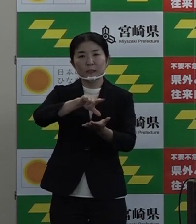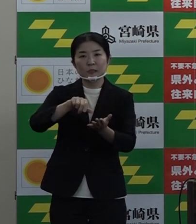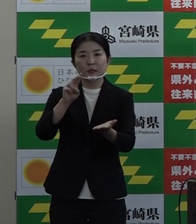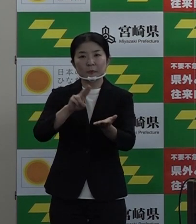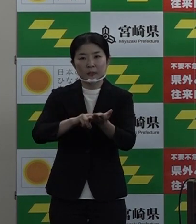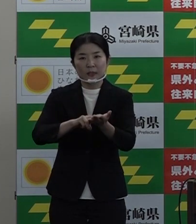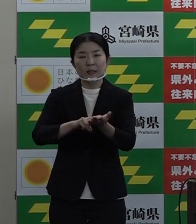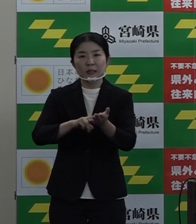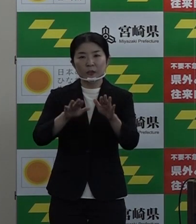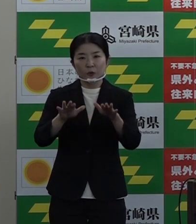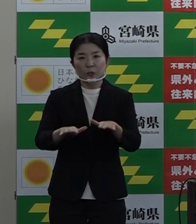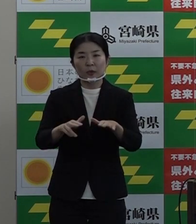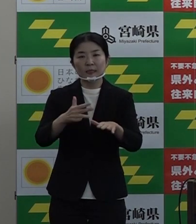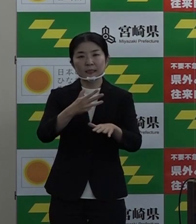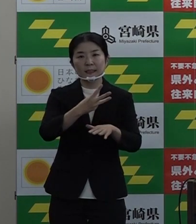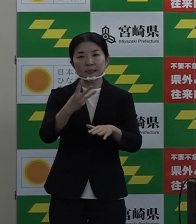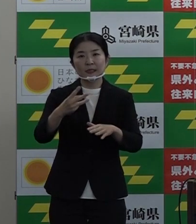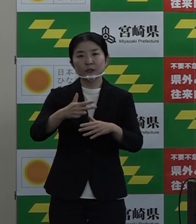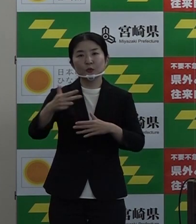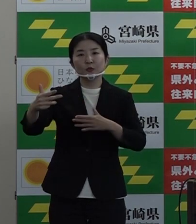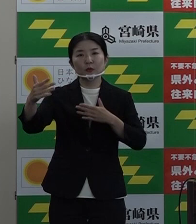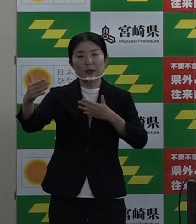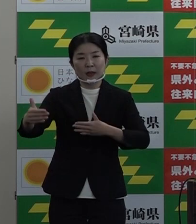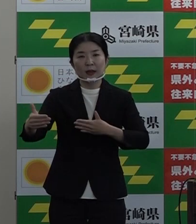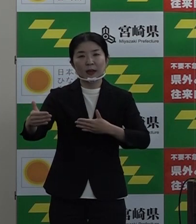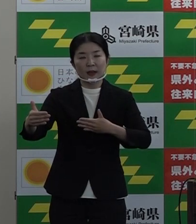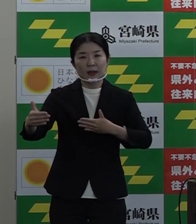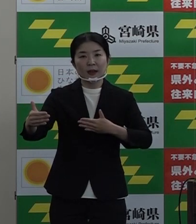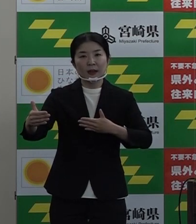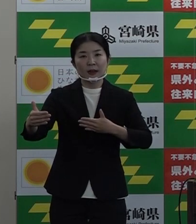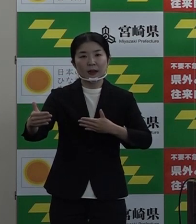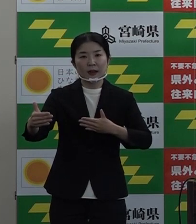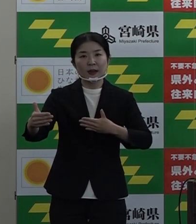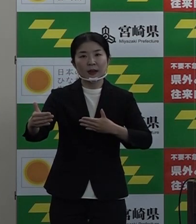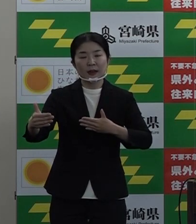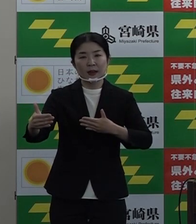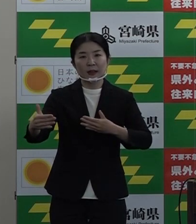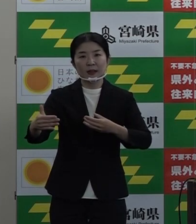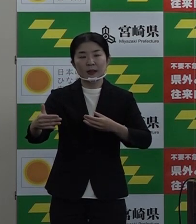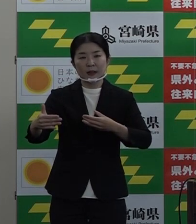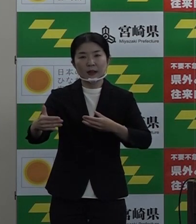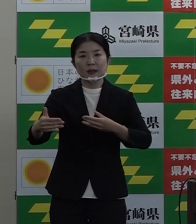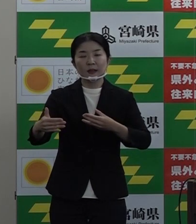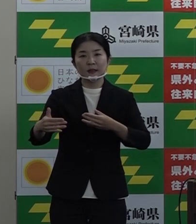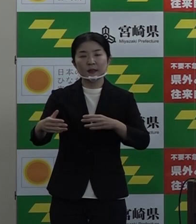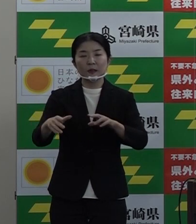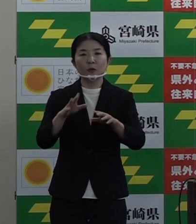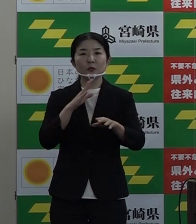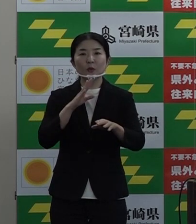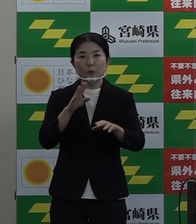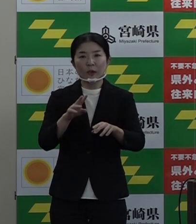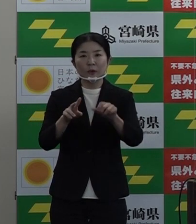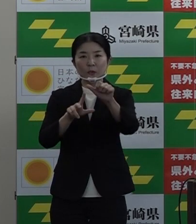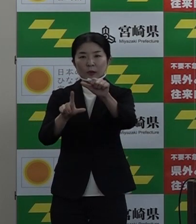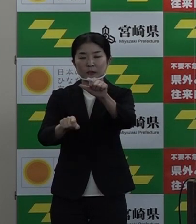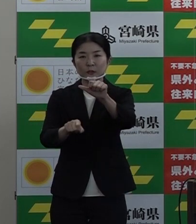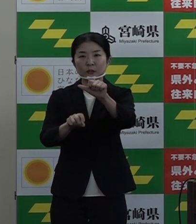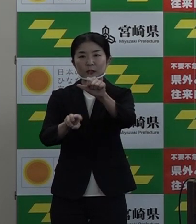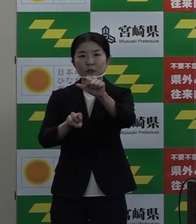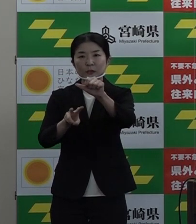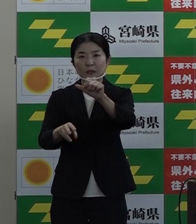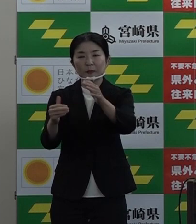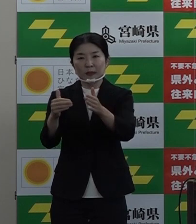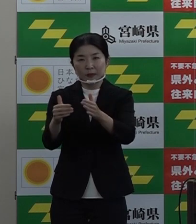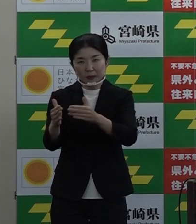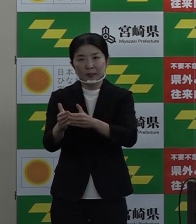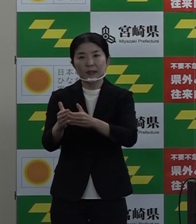日から約3週間、日曜日も含めるということですね。3週間厳密にいけば22日まででありますが、23